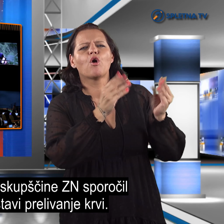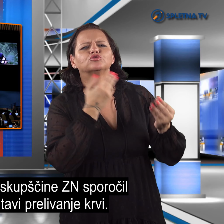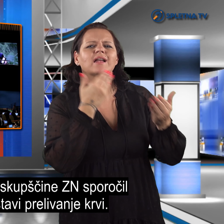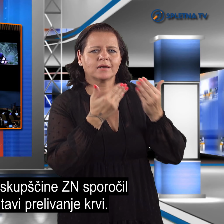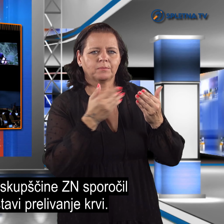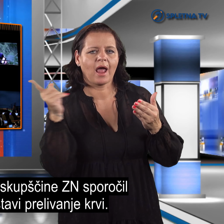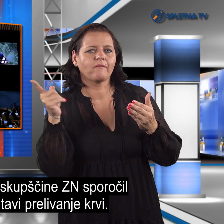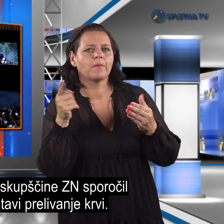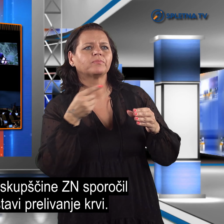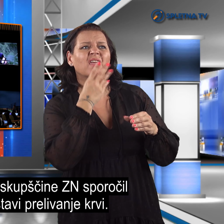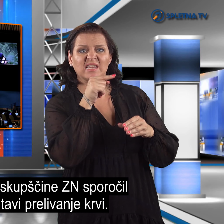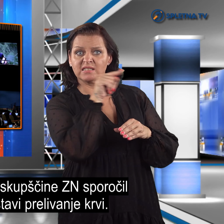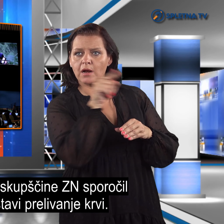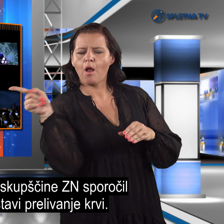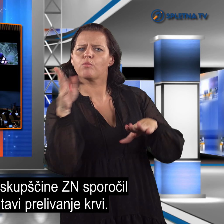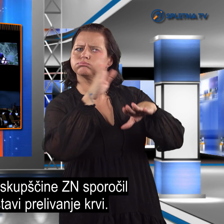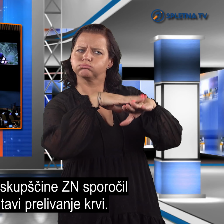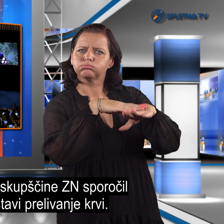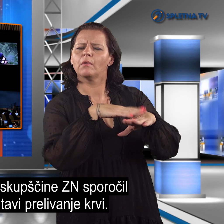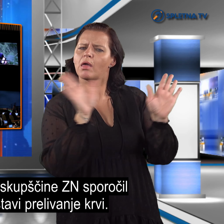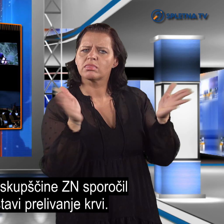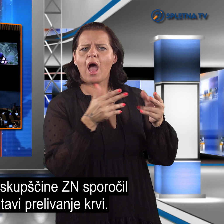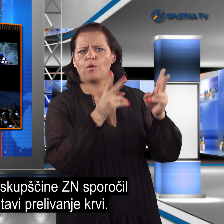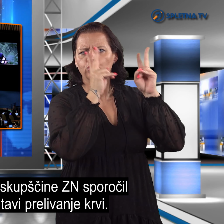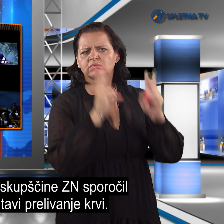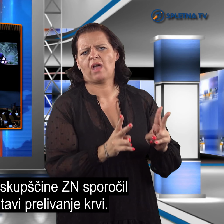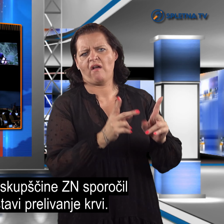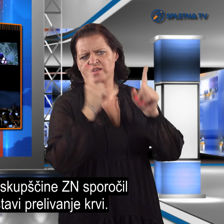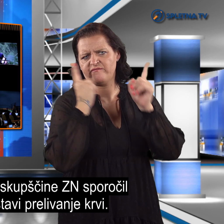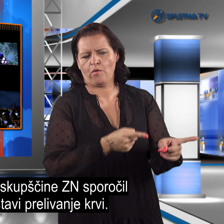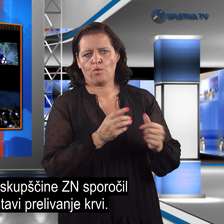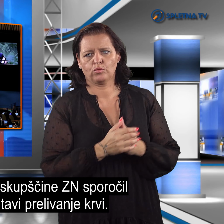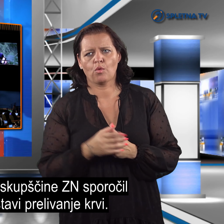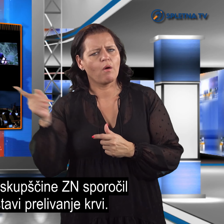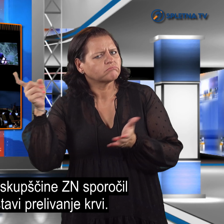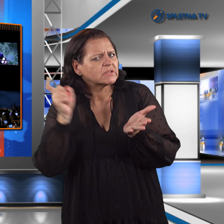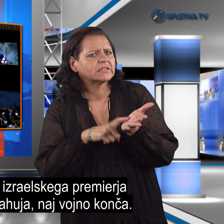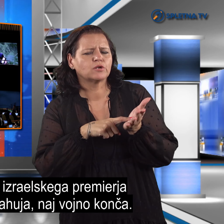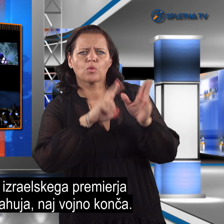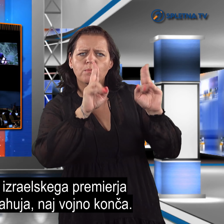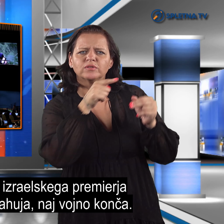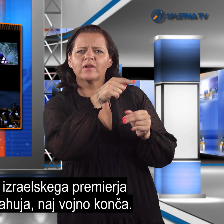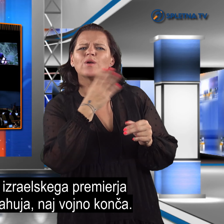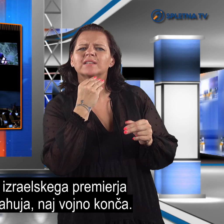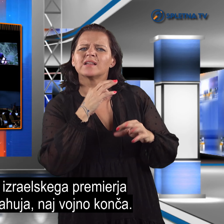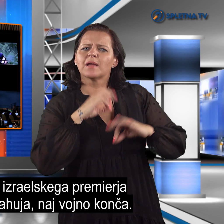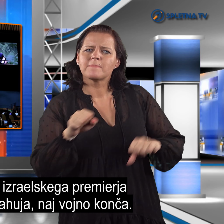narodov sporočil Izraelu, naj ustavi prelivanje krvi. Izrecno je pozval izraelskega